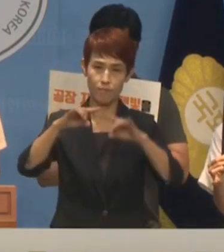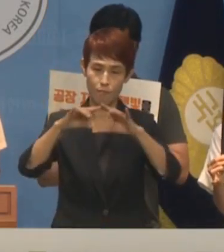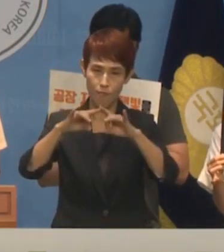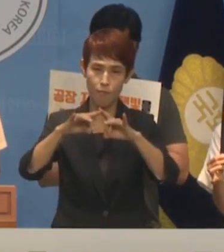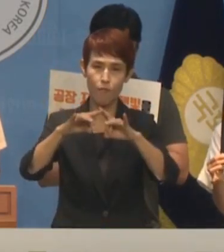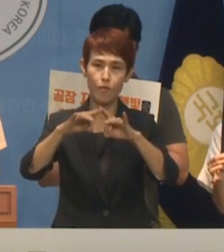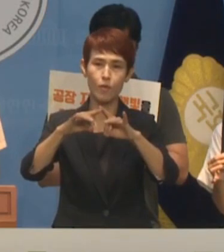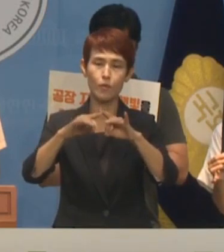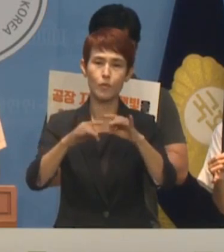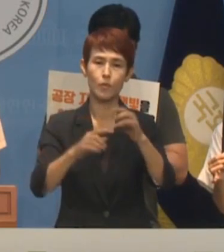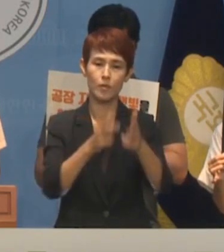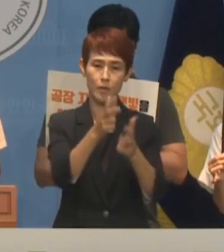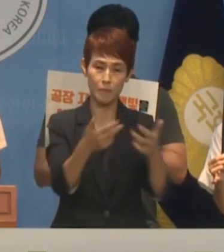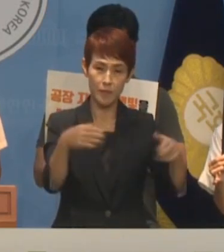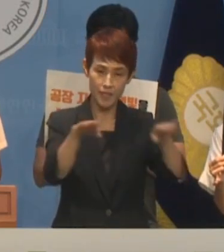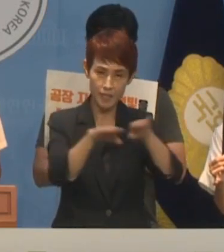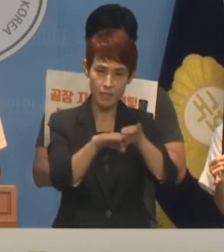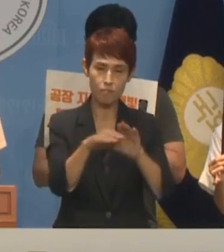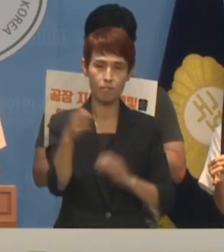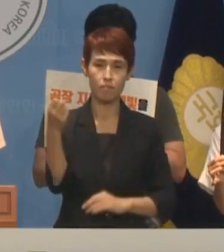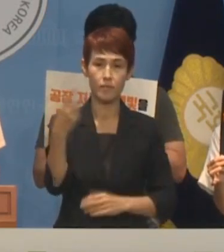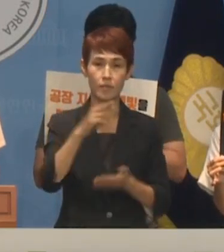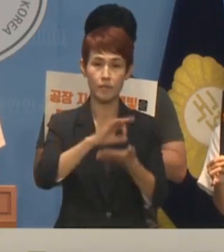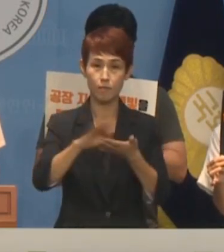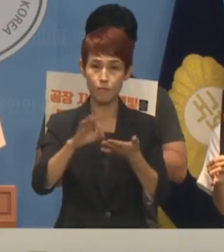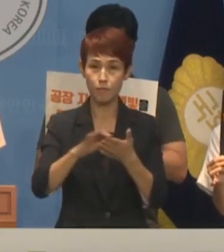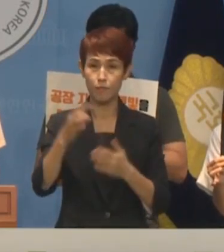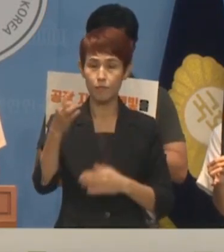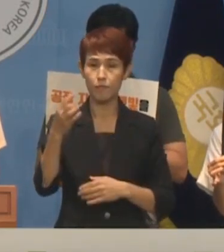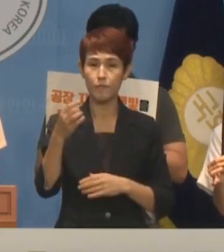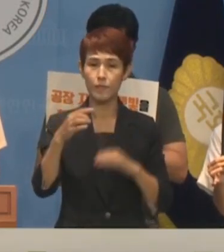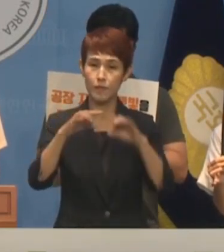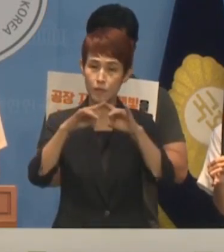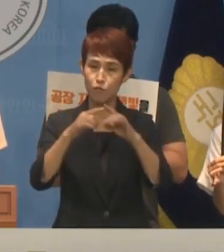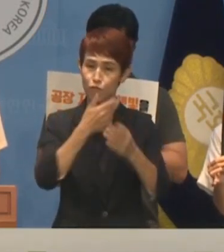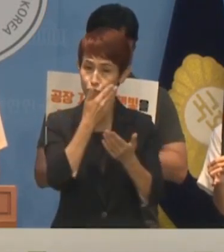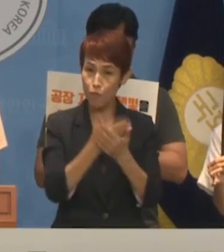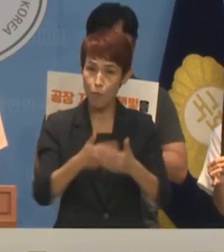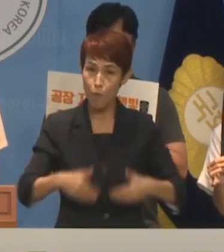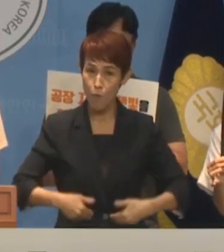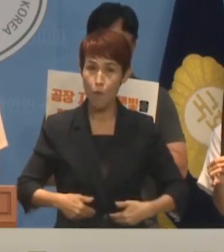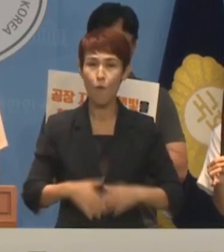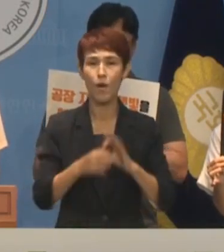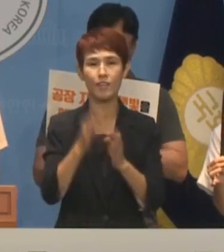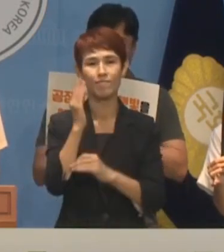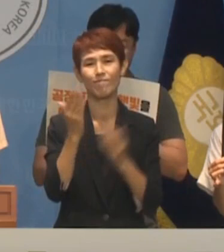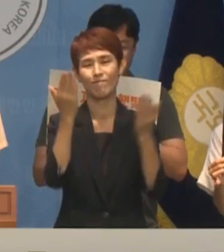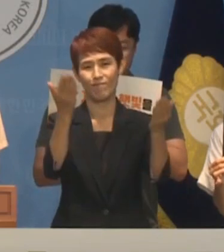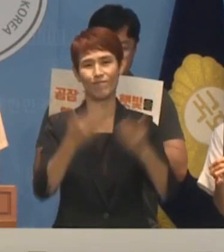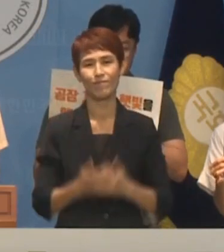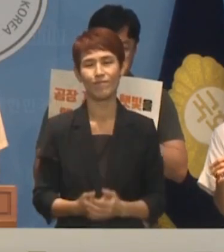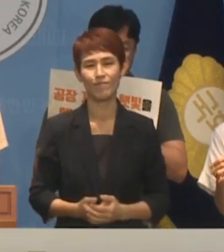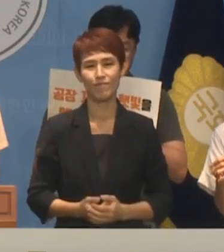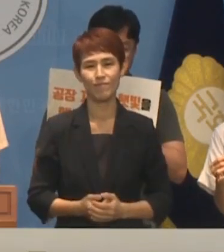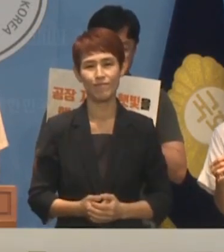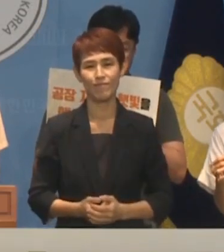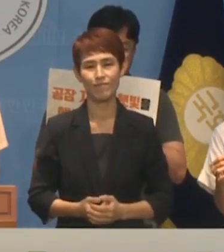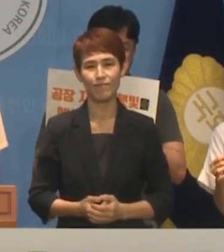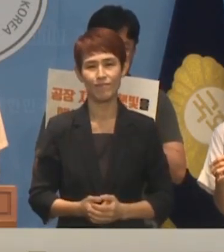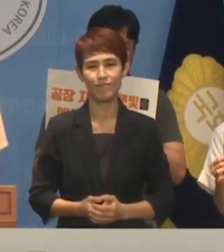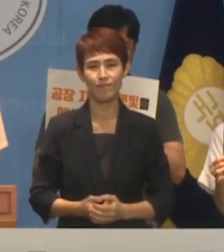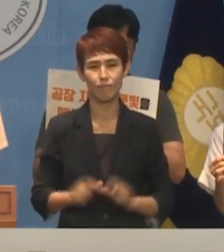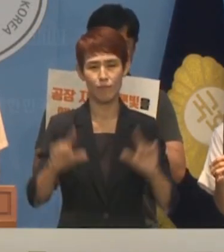산업단지 재생에너지의 필요성에 대해서 두 분을 모시고 발언을 듣도록 하겠습니다. 먼저 기후위기에 따른 태양광